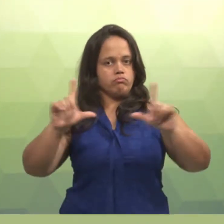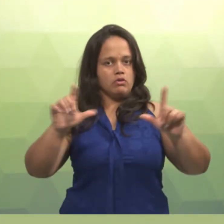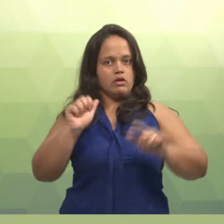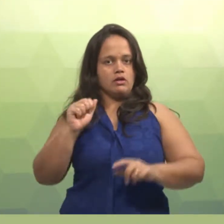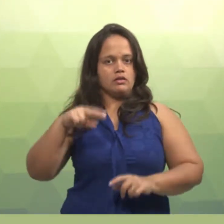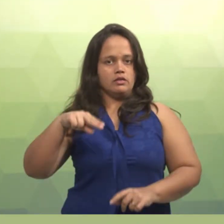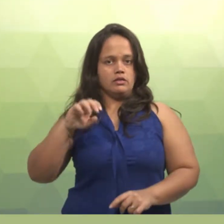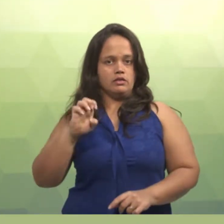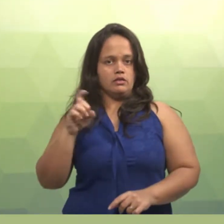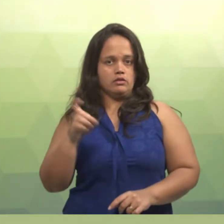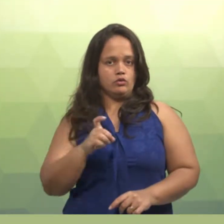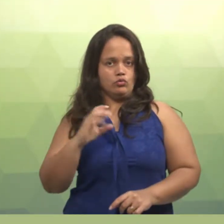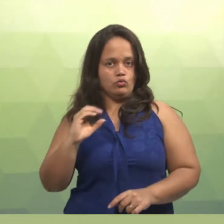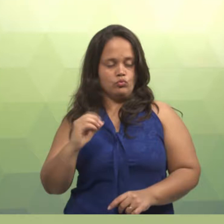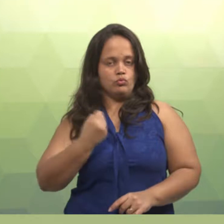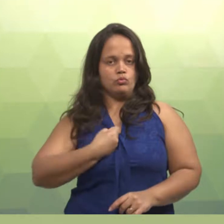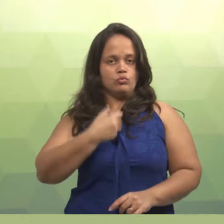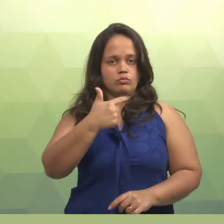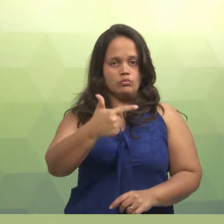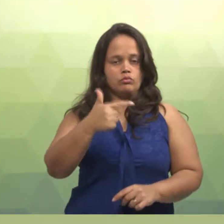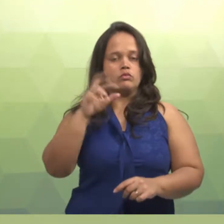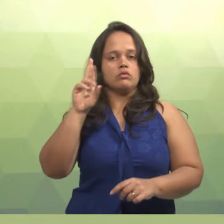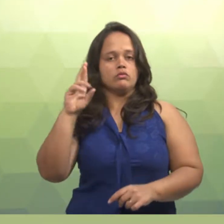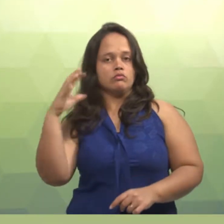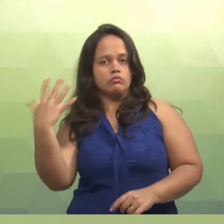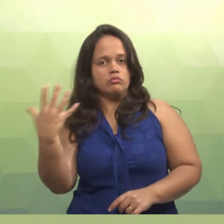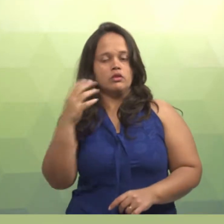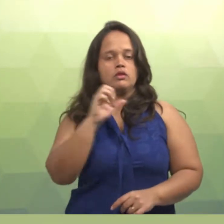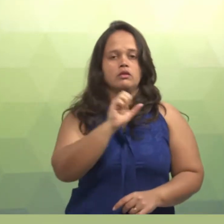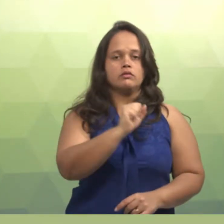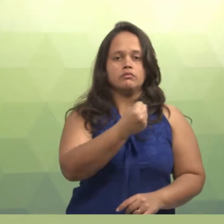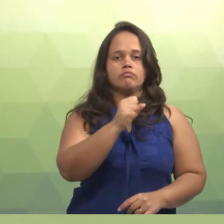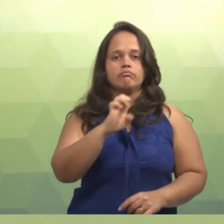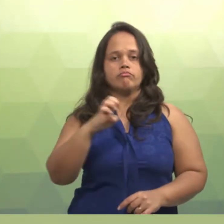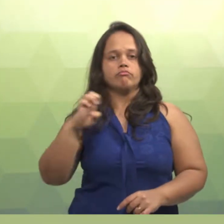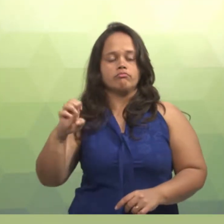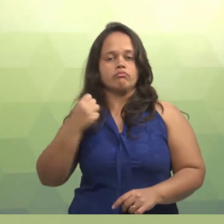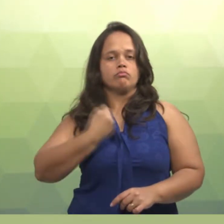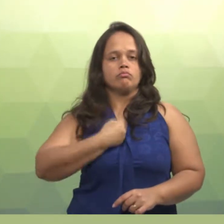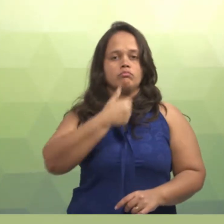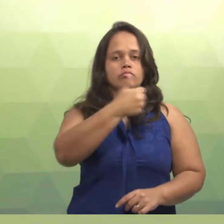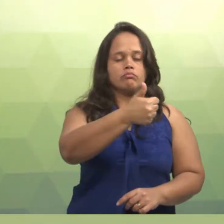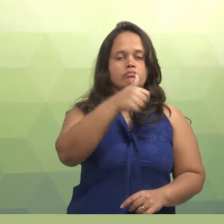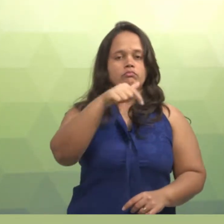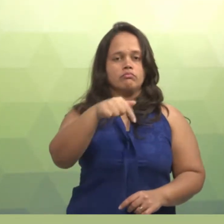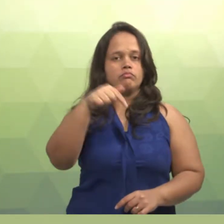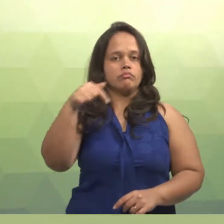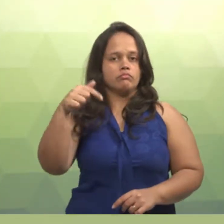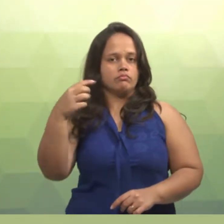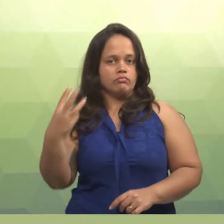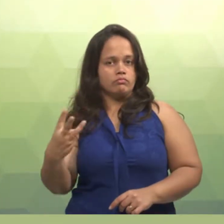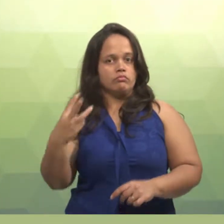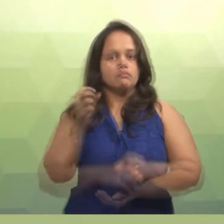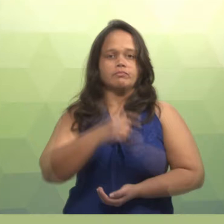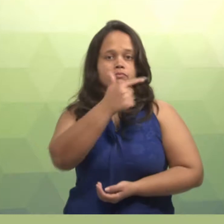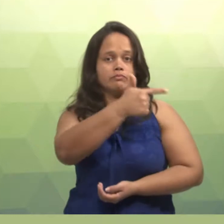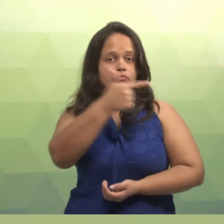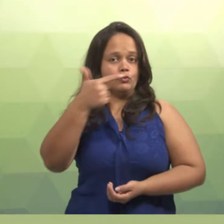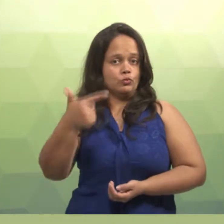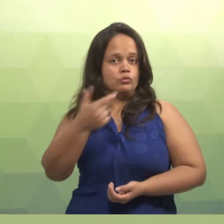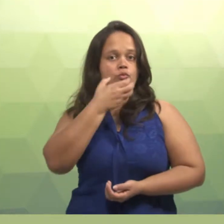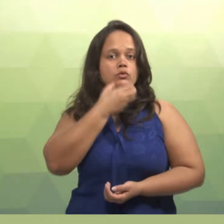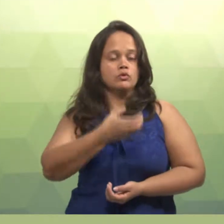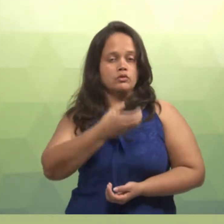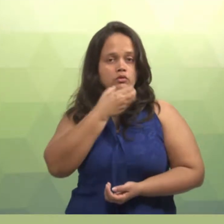do anexo 2 da Resolução SEE número 1773, de 22